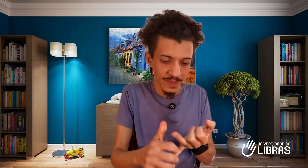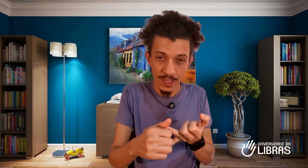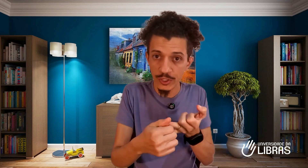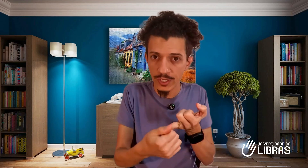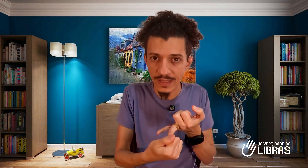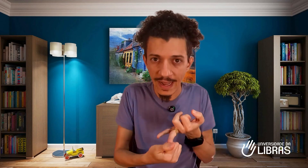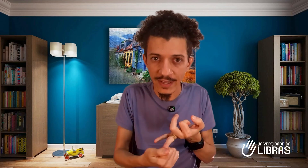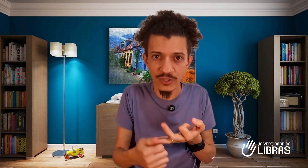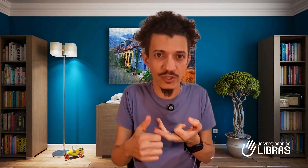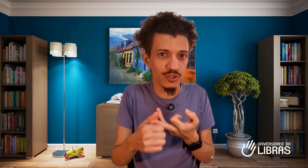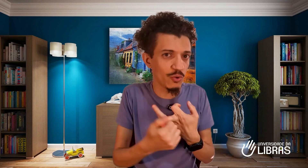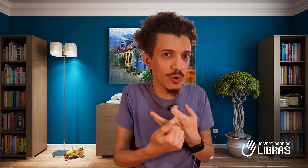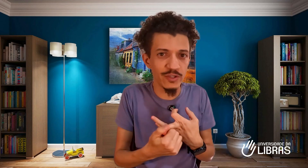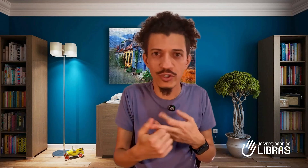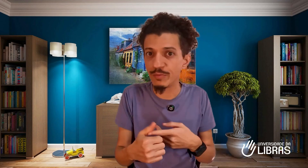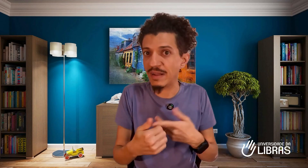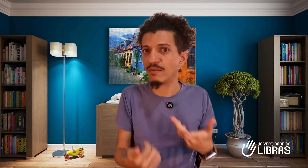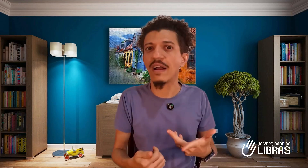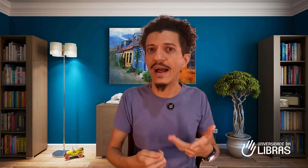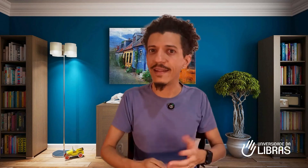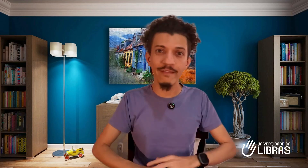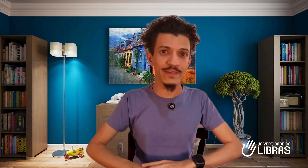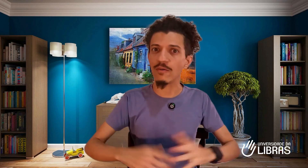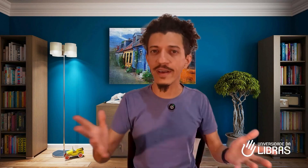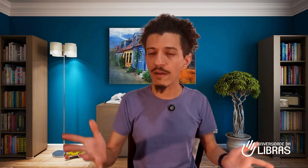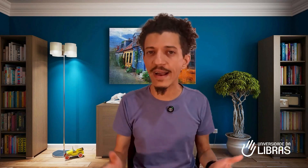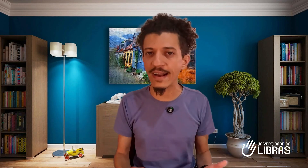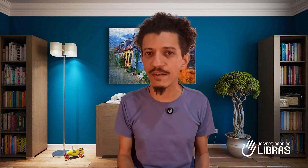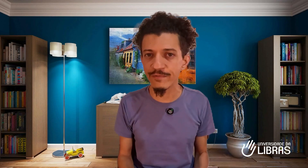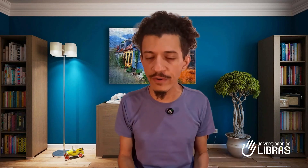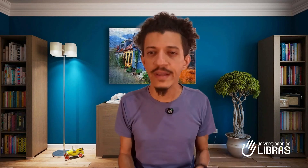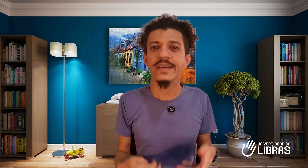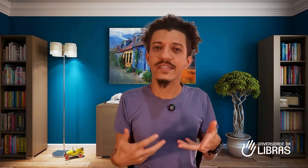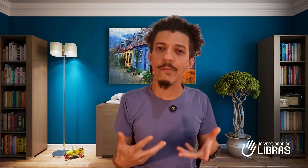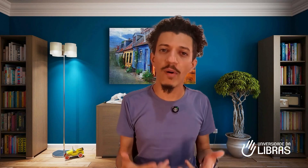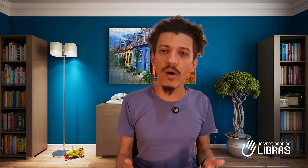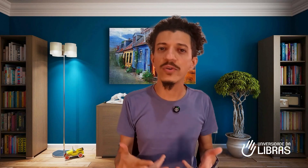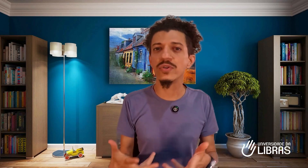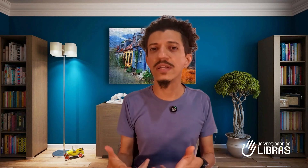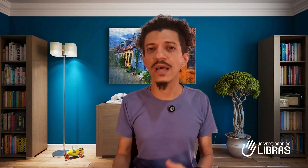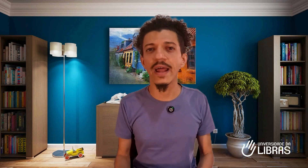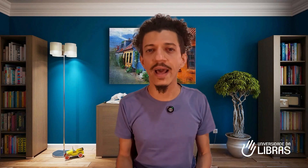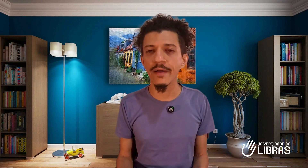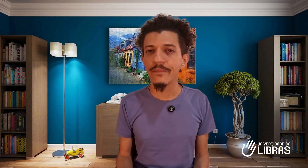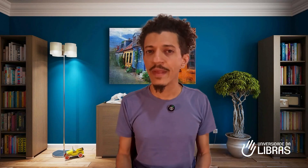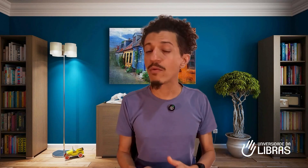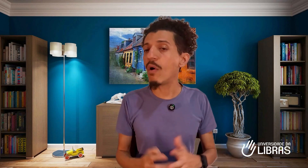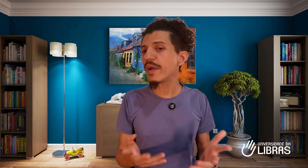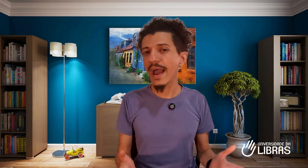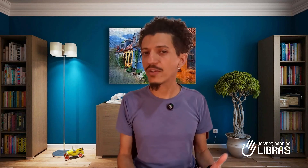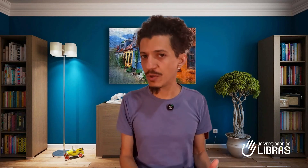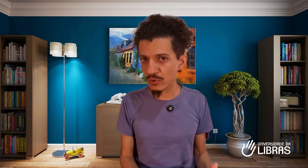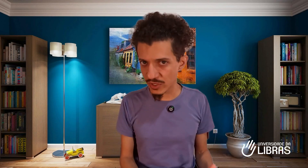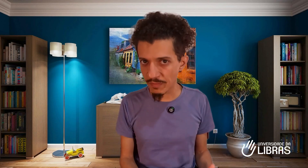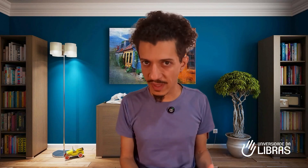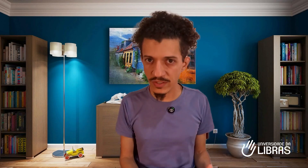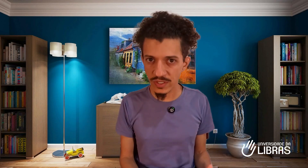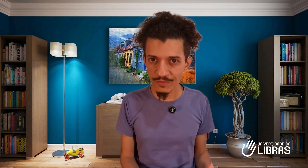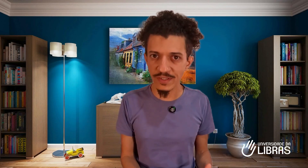de tarde, de noite, de madrugada, enfim, qualquer lugar que você for, você pode utilizar ela em qualquer tipo de ambiente que você